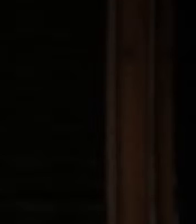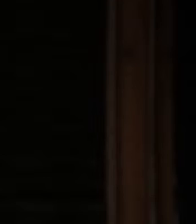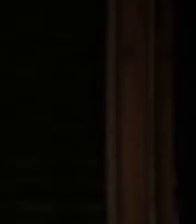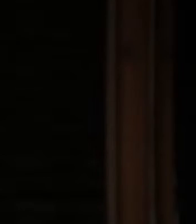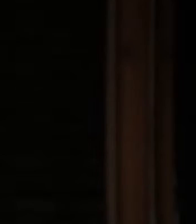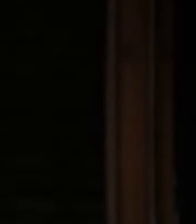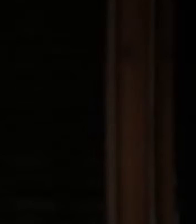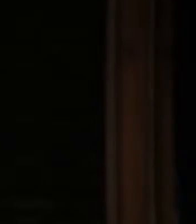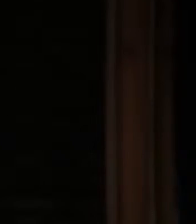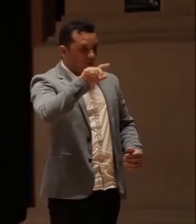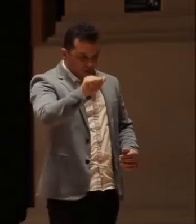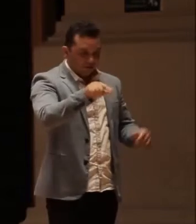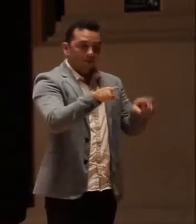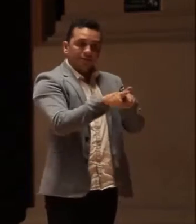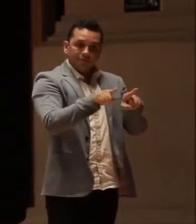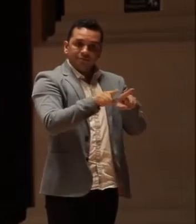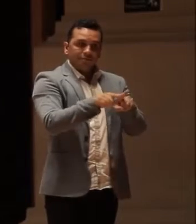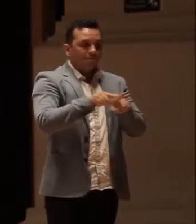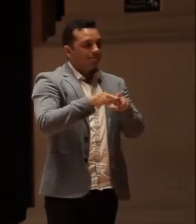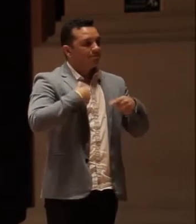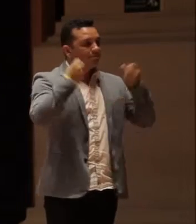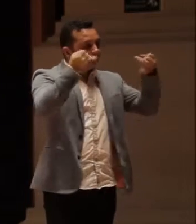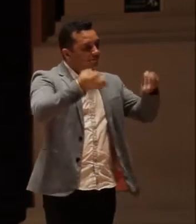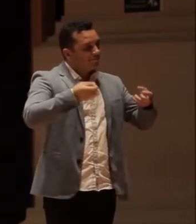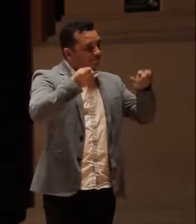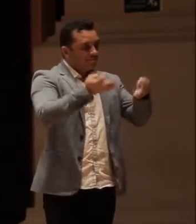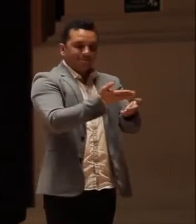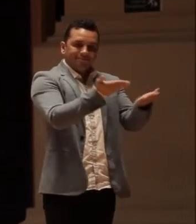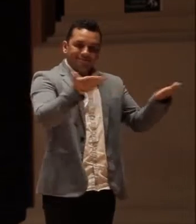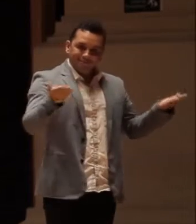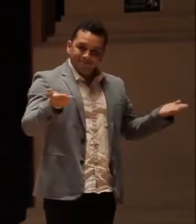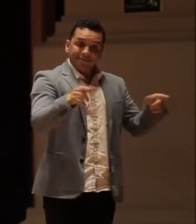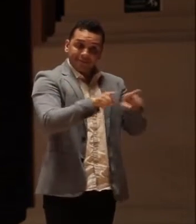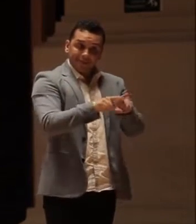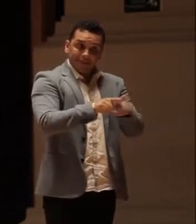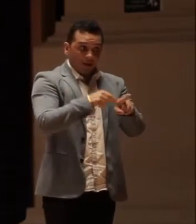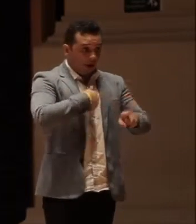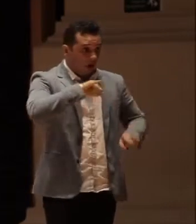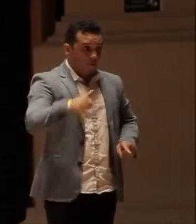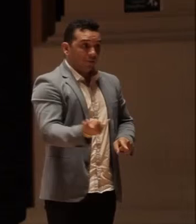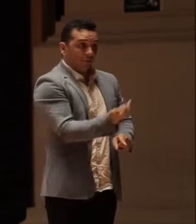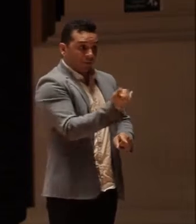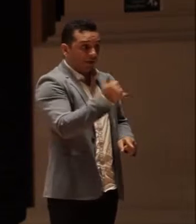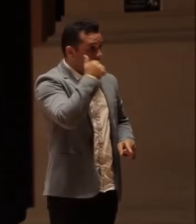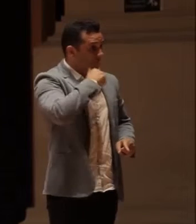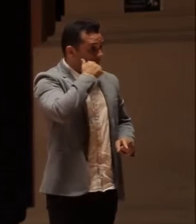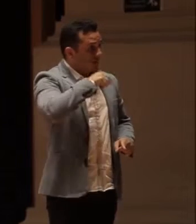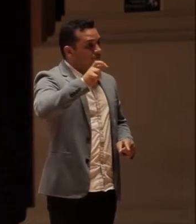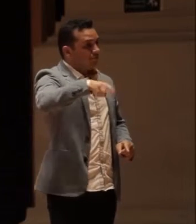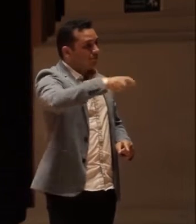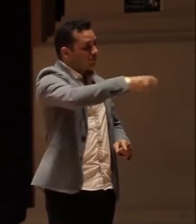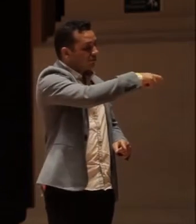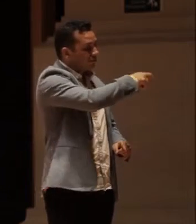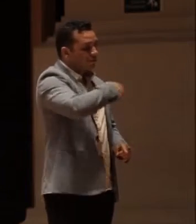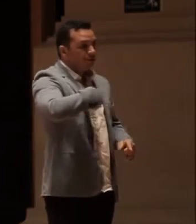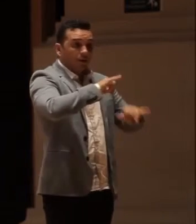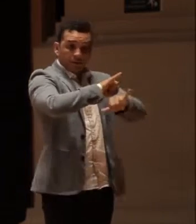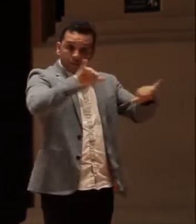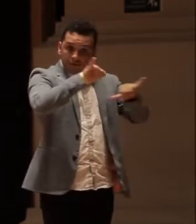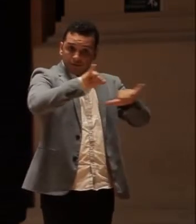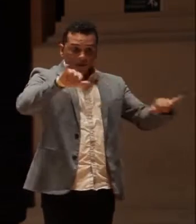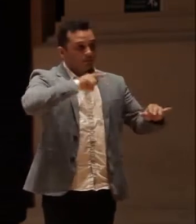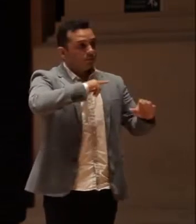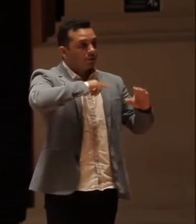Cristina Wanzler, para também falar um pouquinho com todos nós. E aproveito, enquanto ela sobe, para informar que o evento está